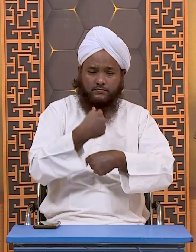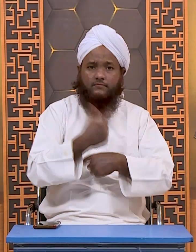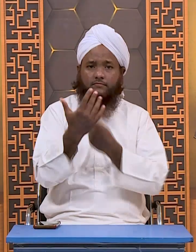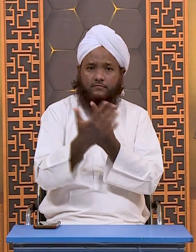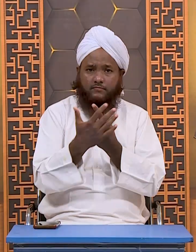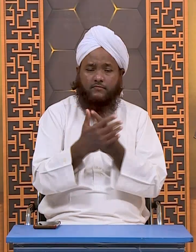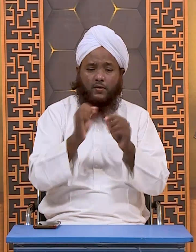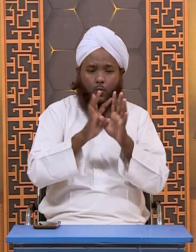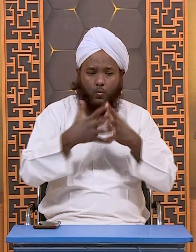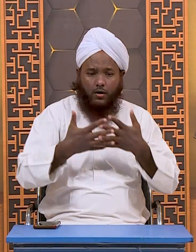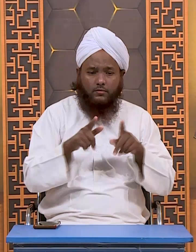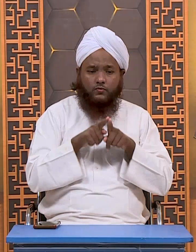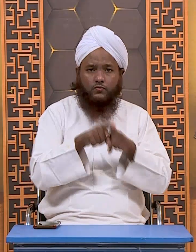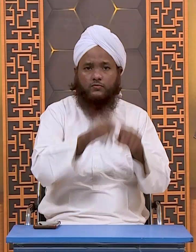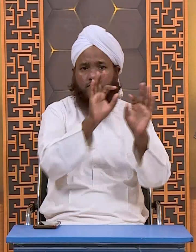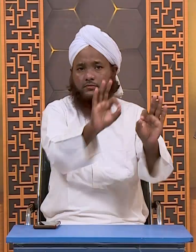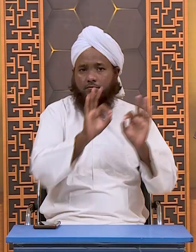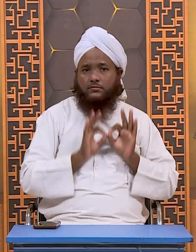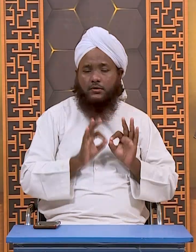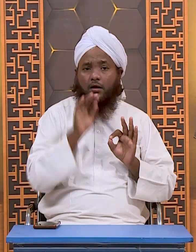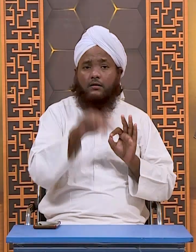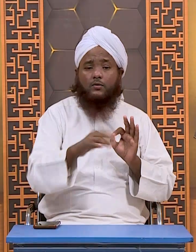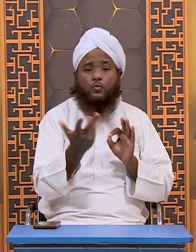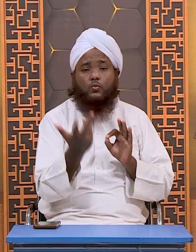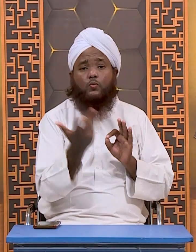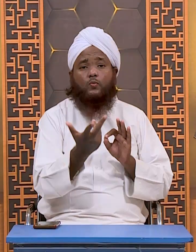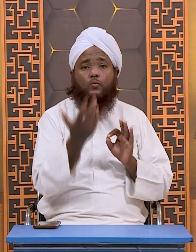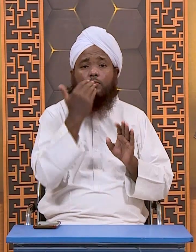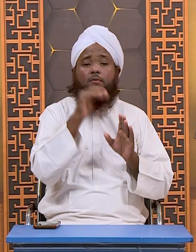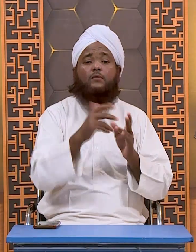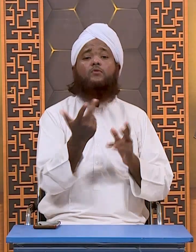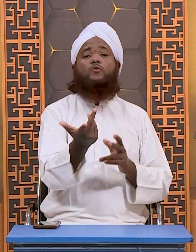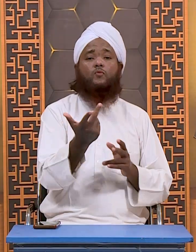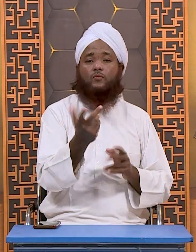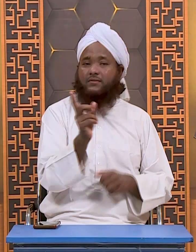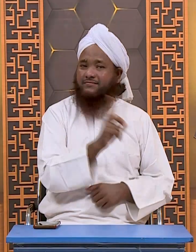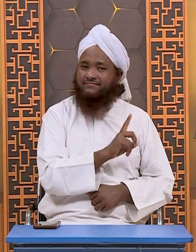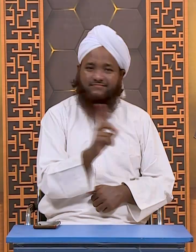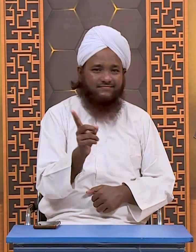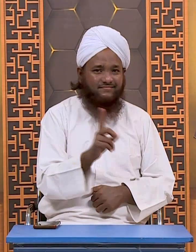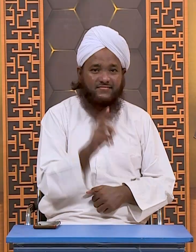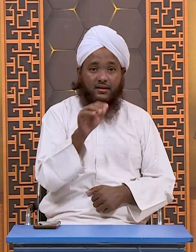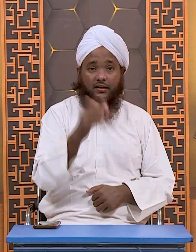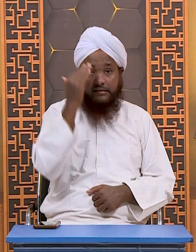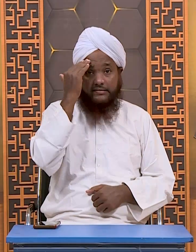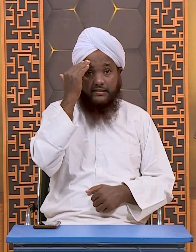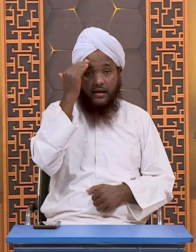شریعت مطہرہ جب ہمیں کچھ کہتی ہے، تو اب کیوں کا لفظ شریعت مطہرہ کے مقابلے میں نہیں ہے. اسلام کے مقابلے میں، اللہ